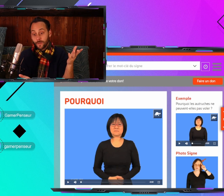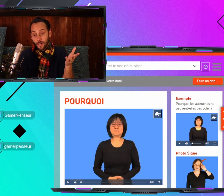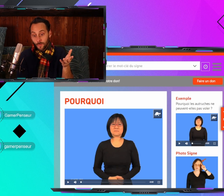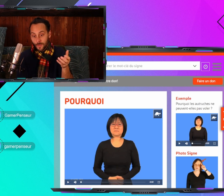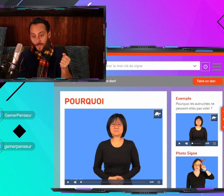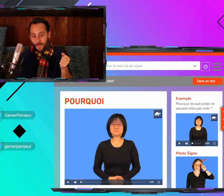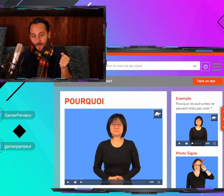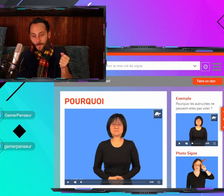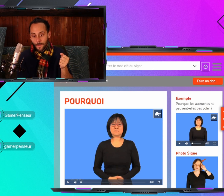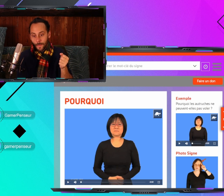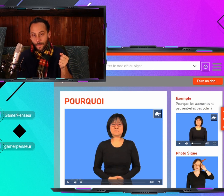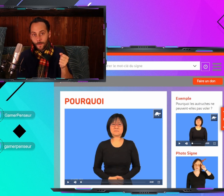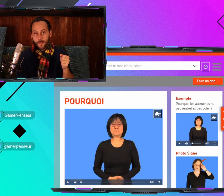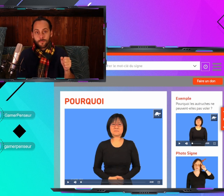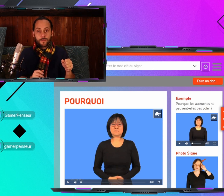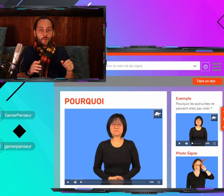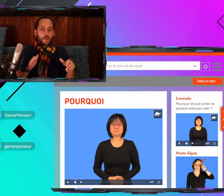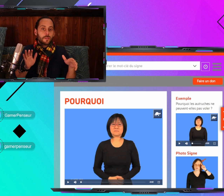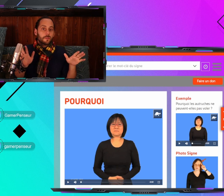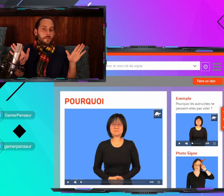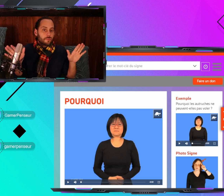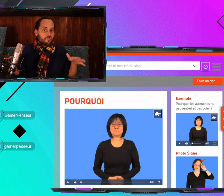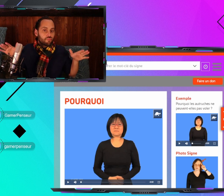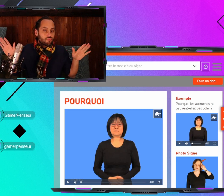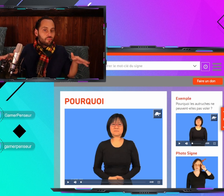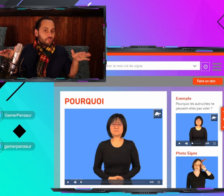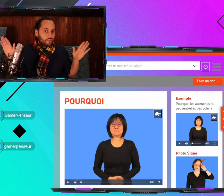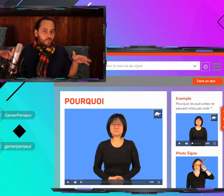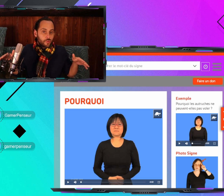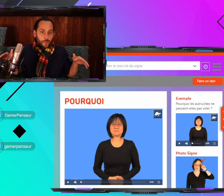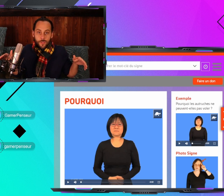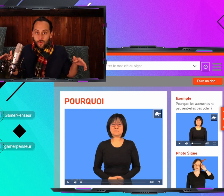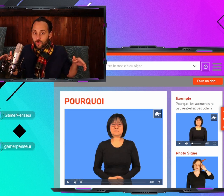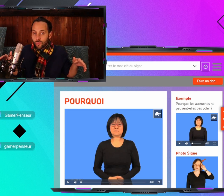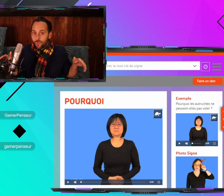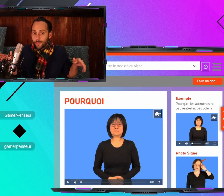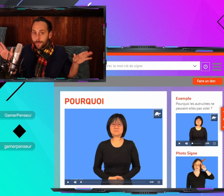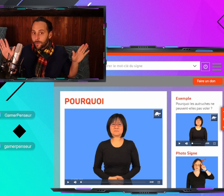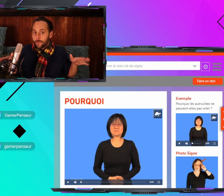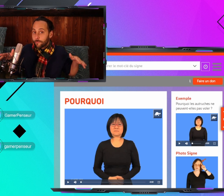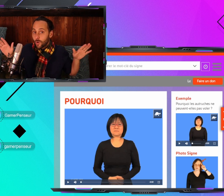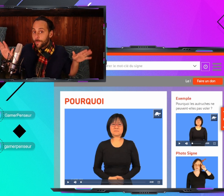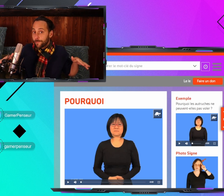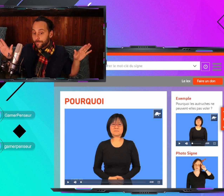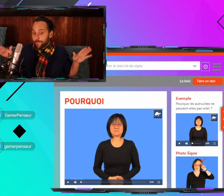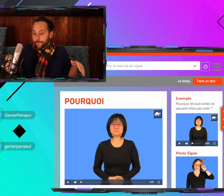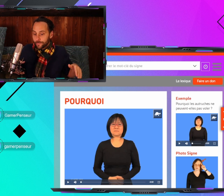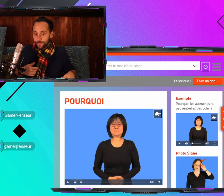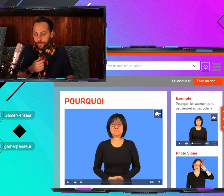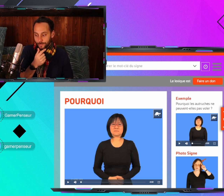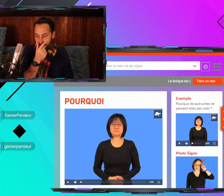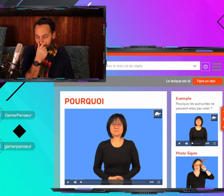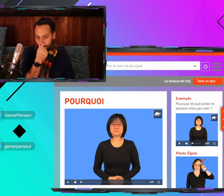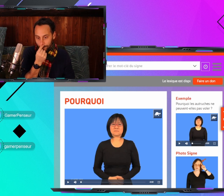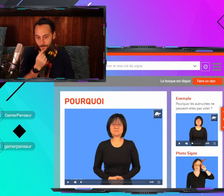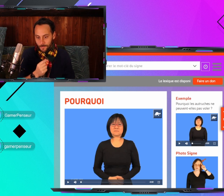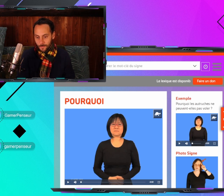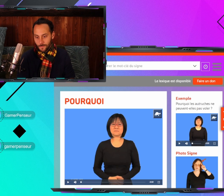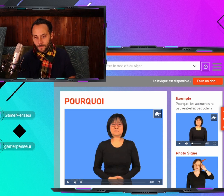Autruche, on verra comment ça se signe. Puis voler, je pense que c'est juste du mime, voler.